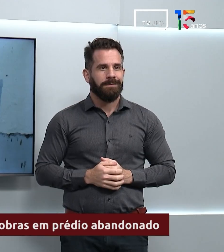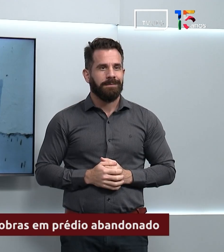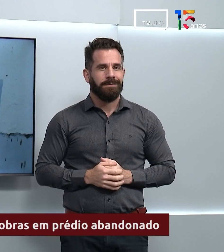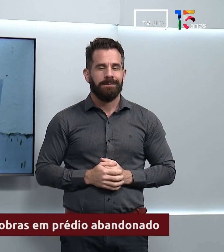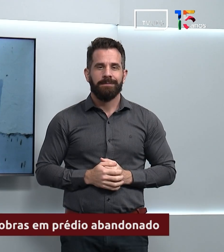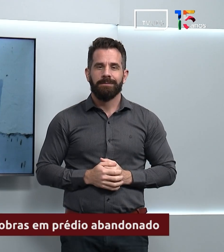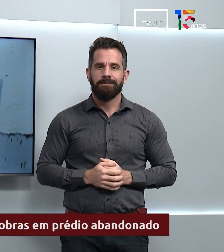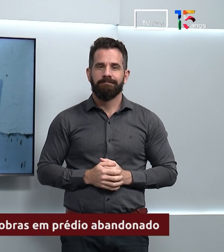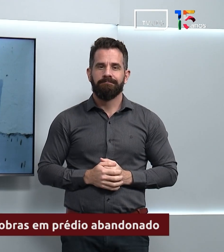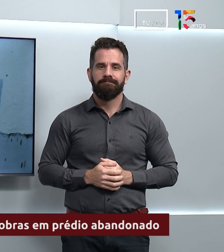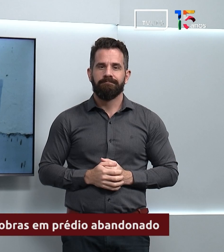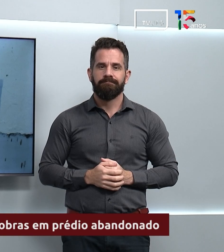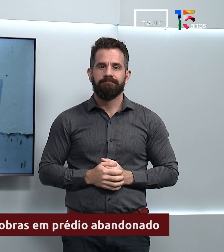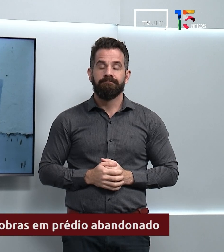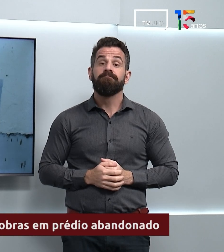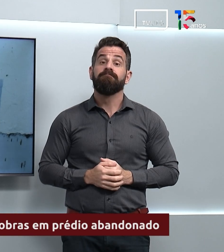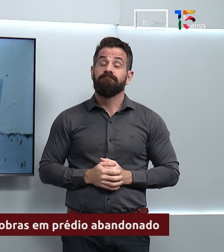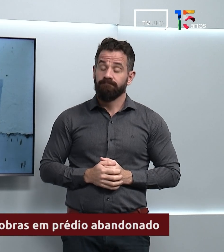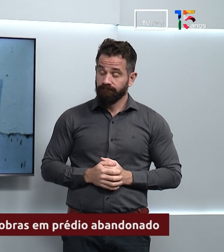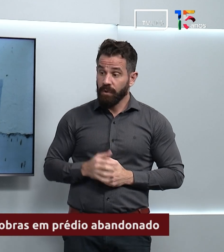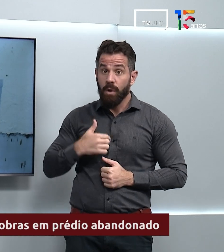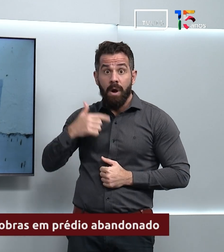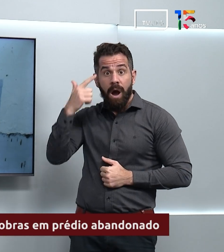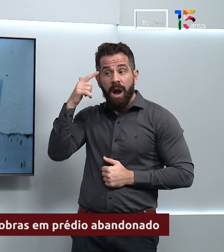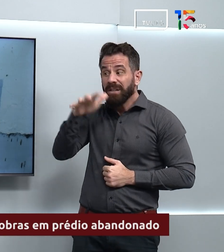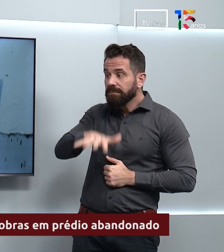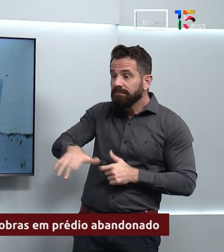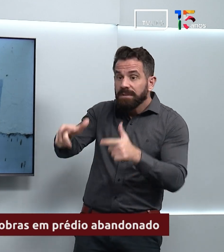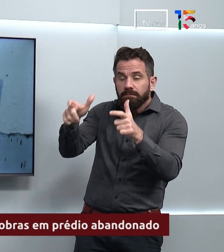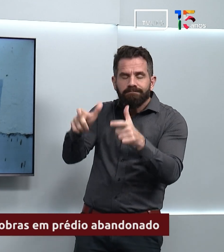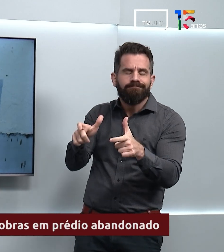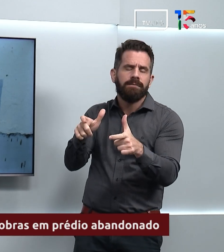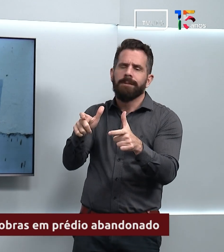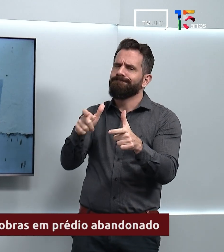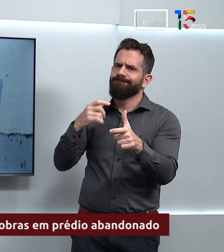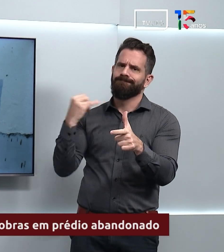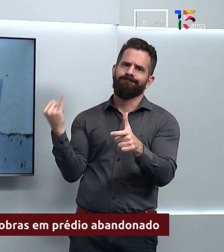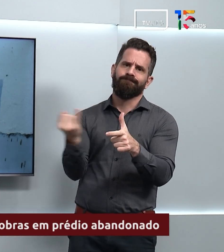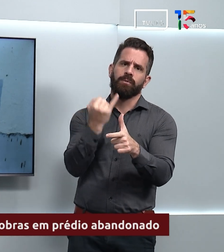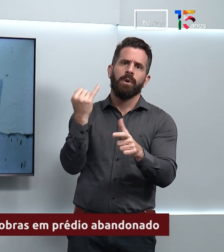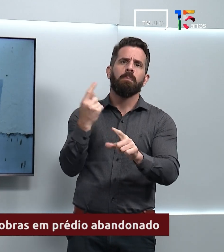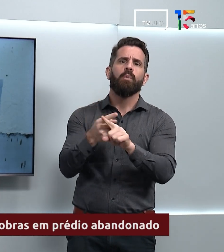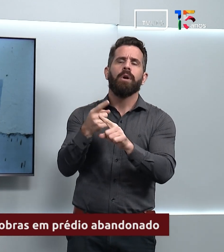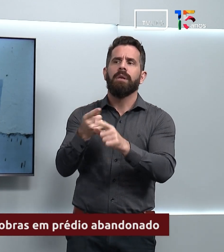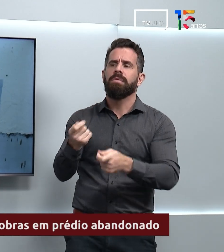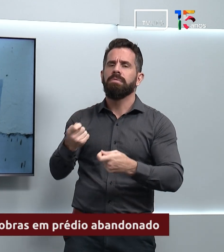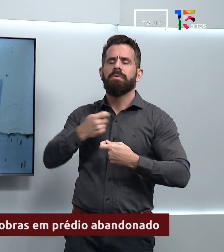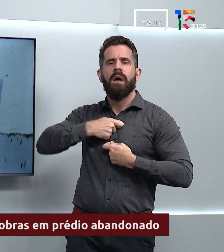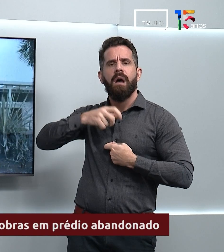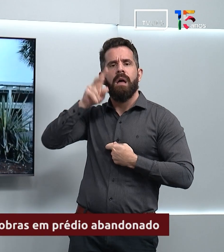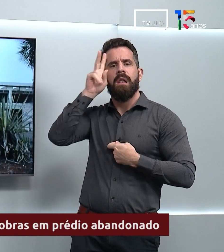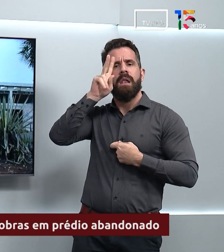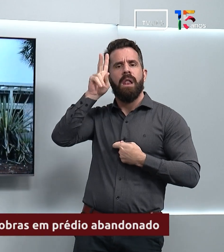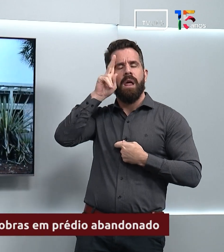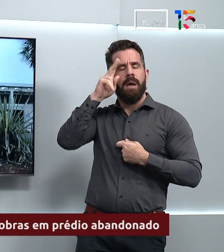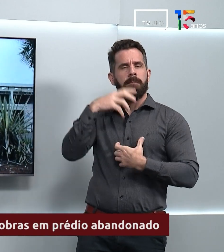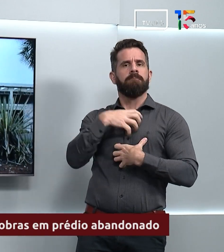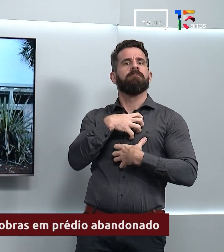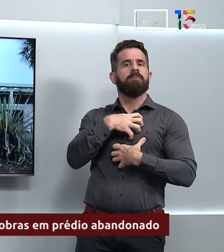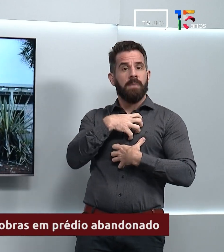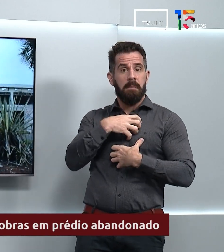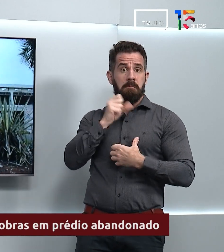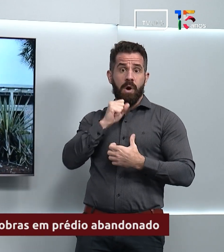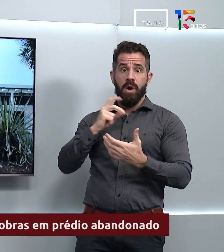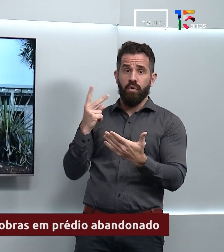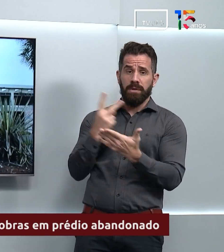Eu acho muito importante esse espaço para lembrar a gente a respeito do que o descaso e a especulação podem